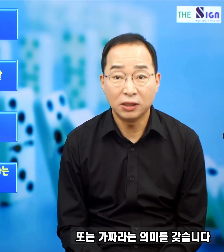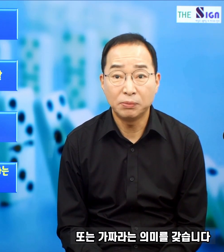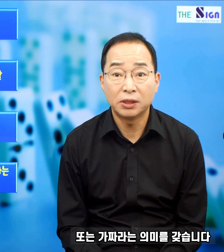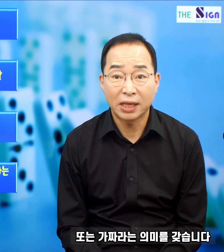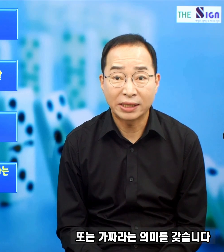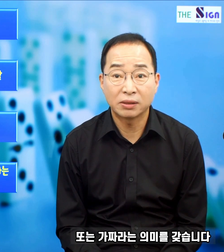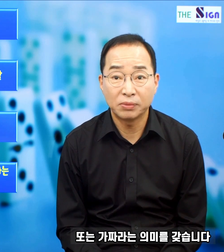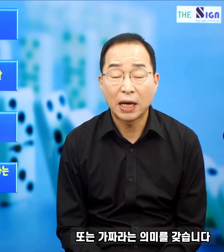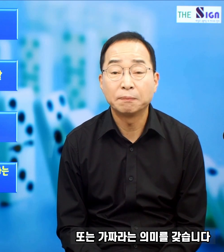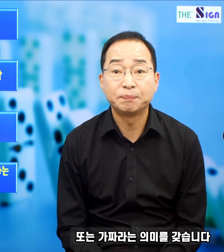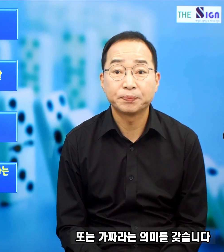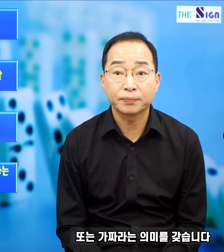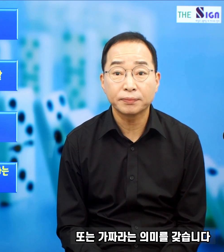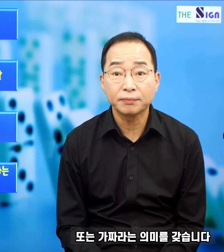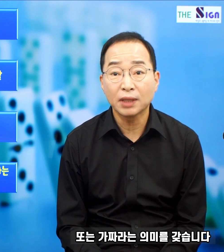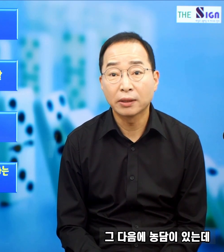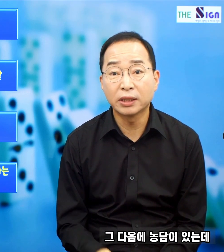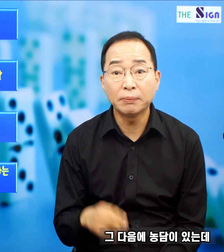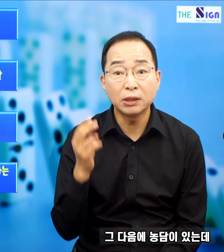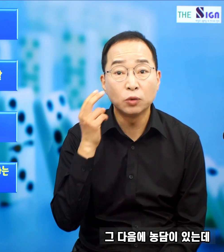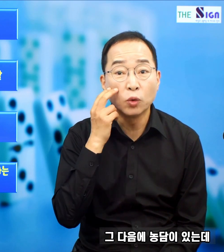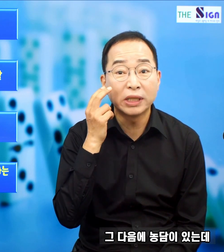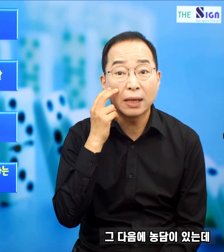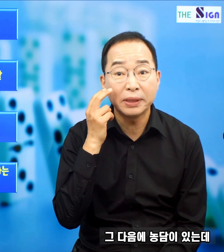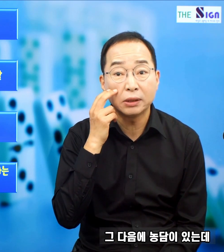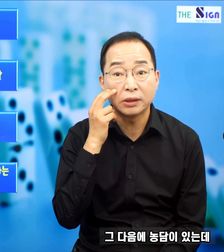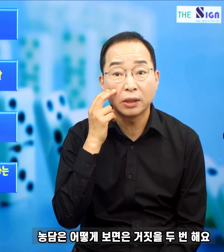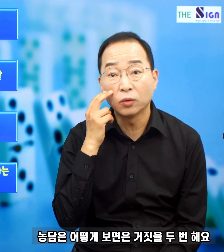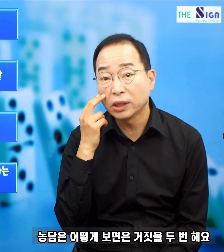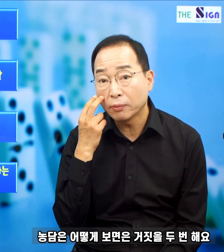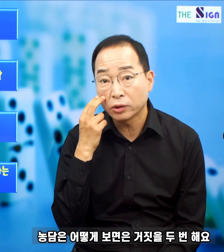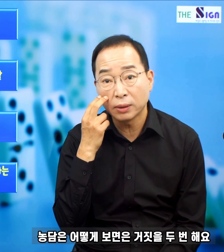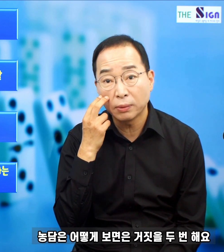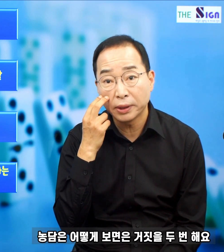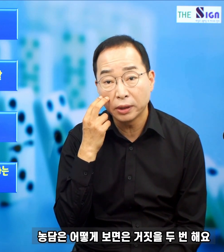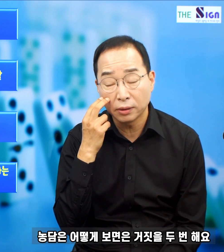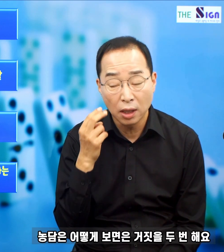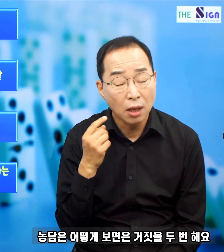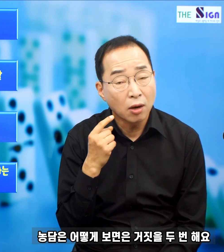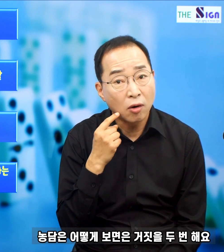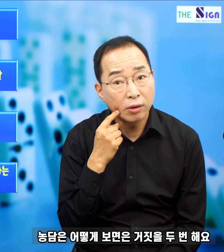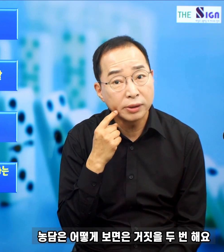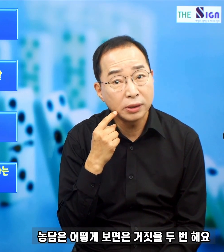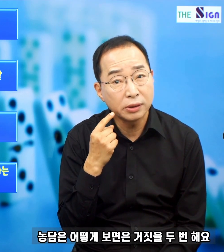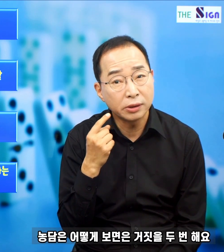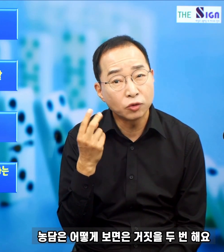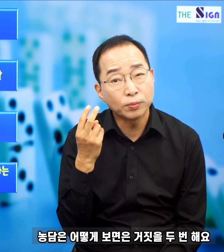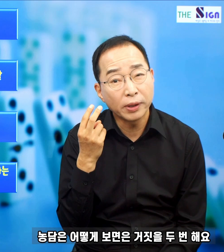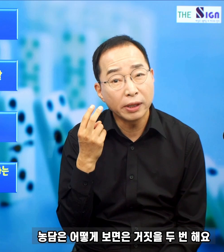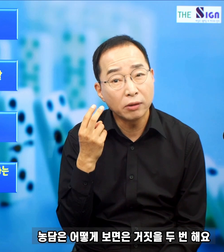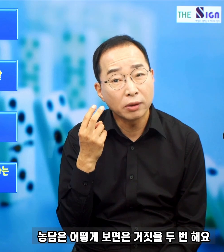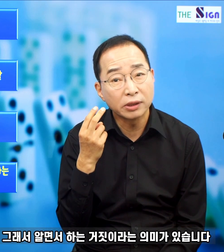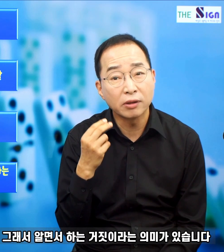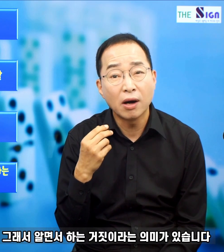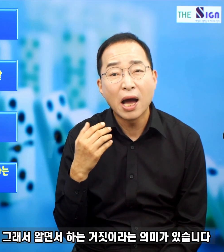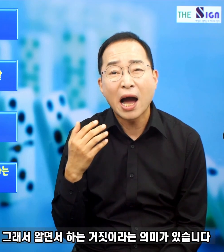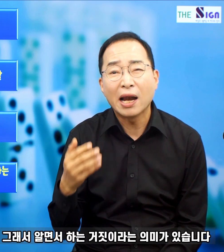의미를 갖습니다. 그 다음에 이제 농담이 있는데 농담은 어떻게 보면은 거짓을 두 번 해요. 그래서